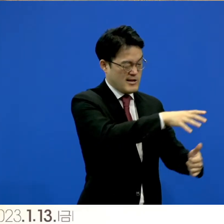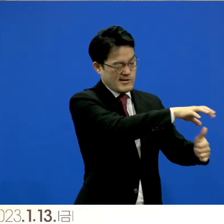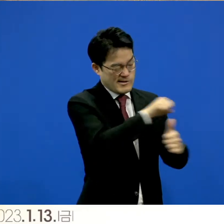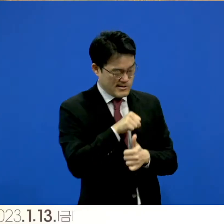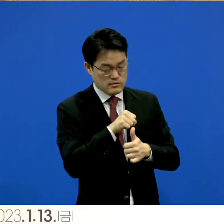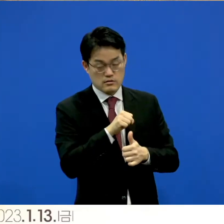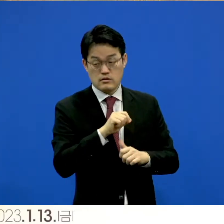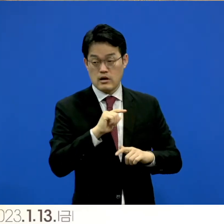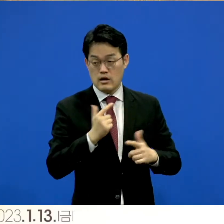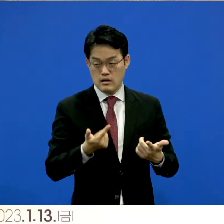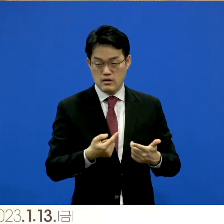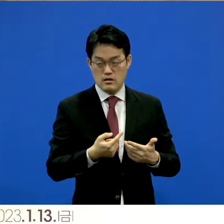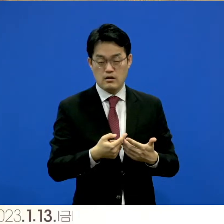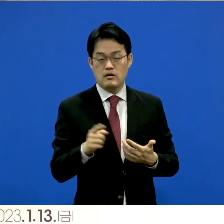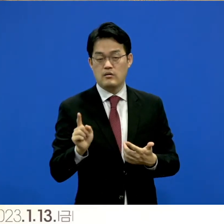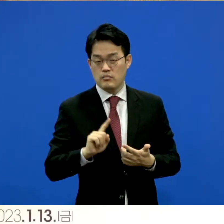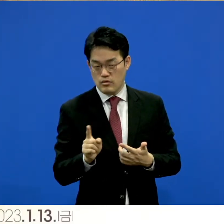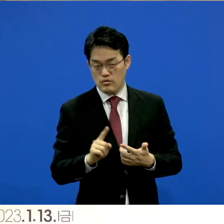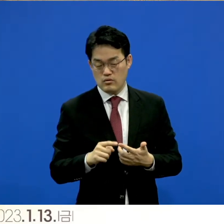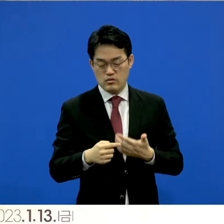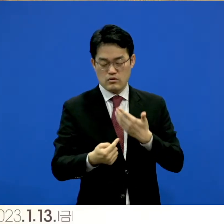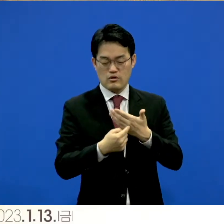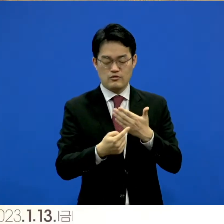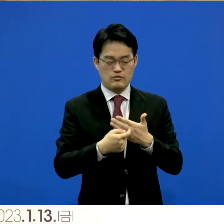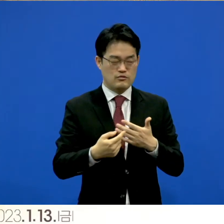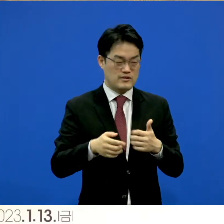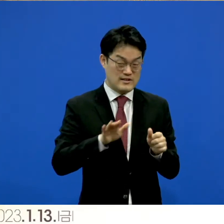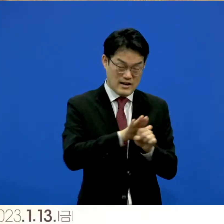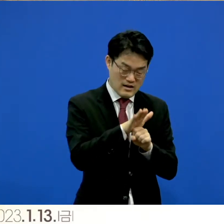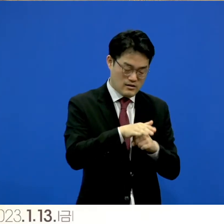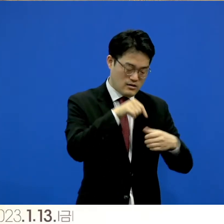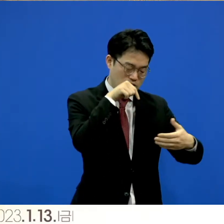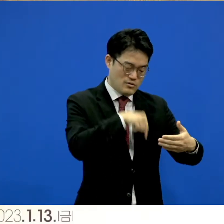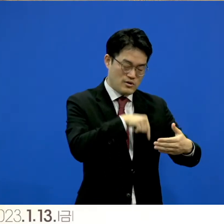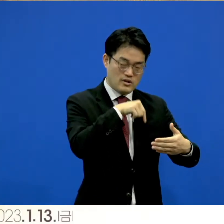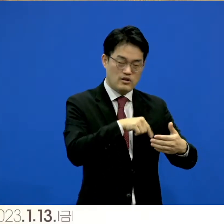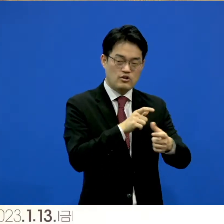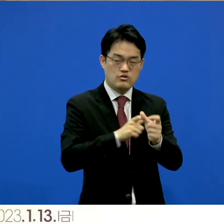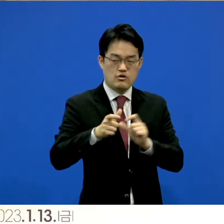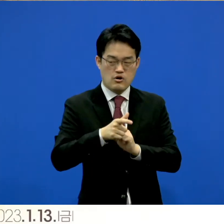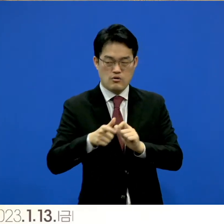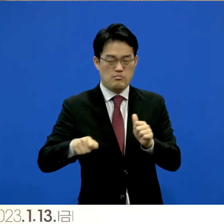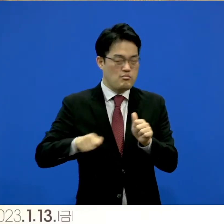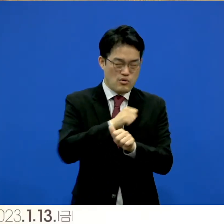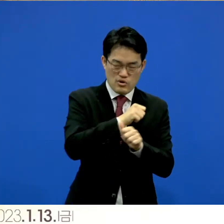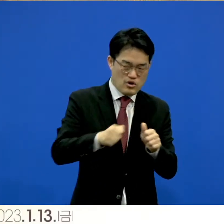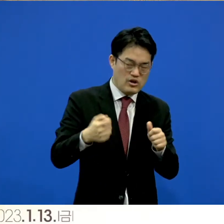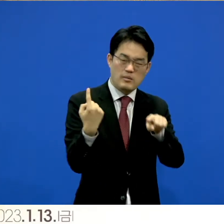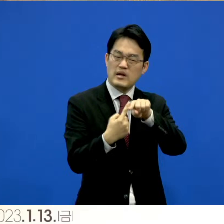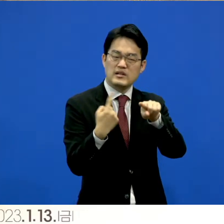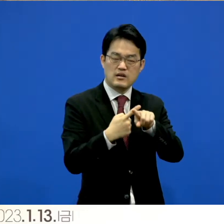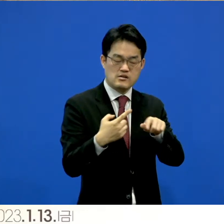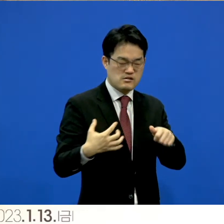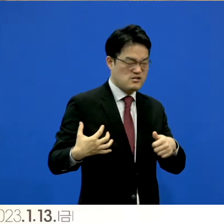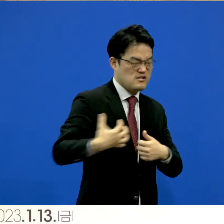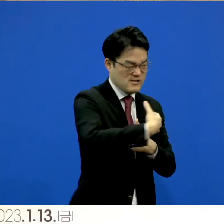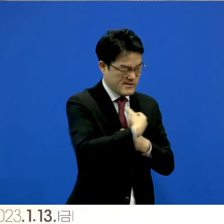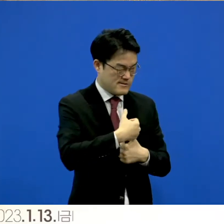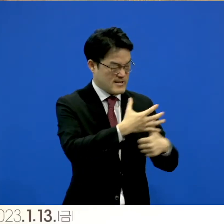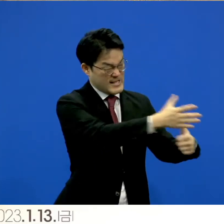포옹이지만 실제로는 배제로 돌변할 수가 있습니다. 환대의 자리는 언제나 예민한